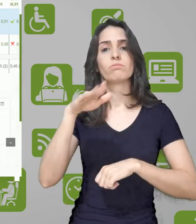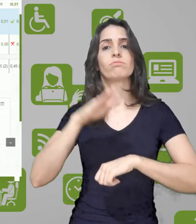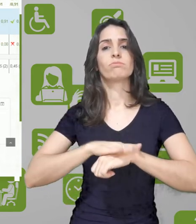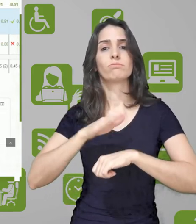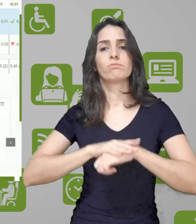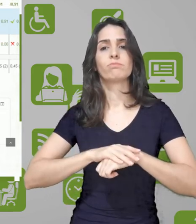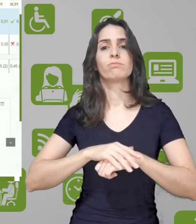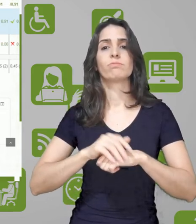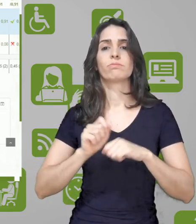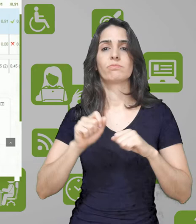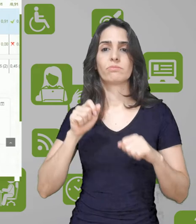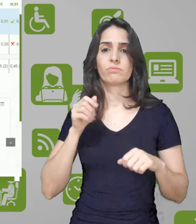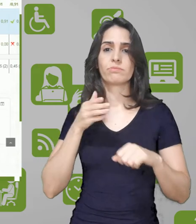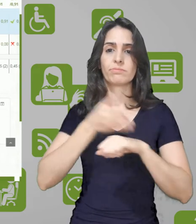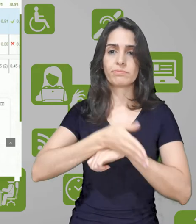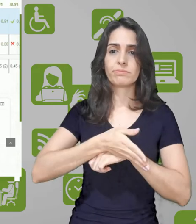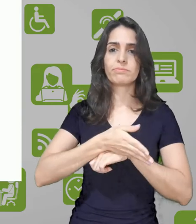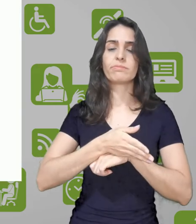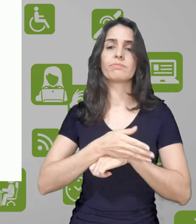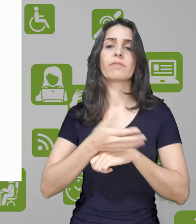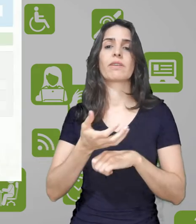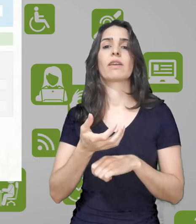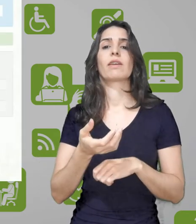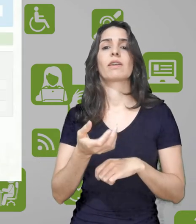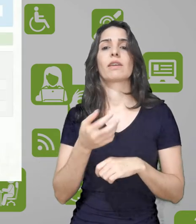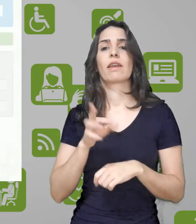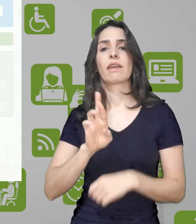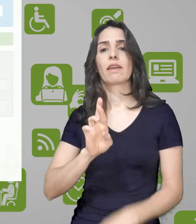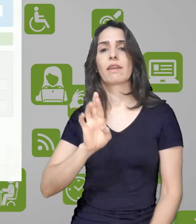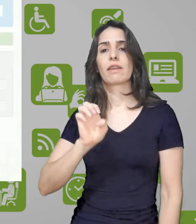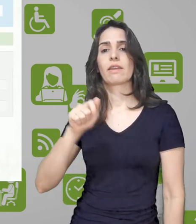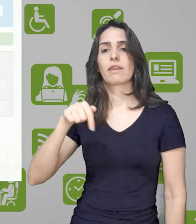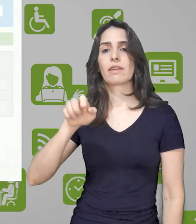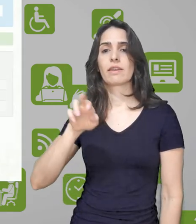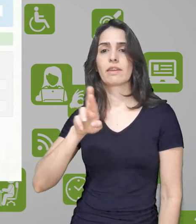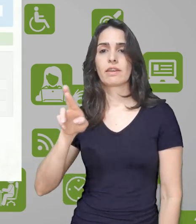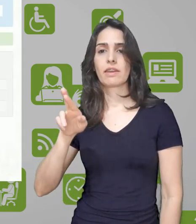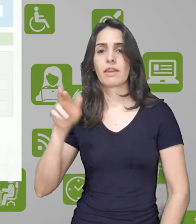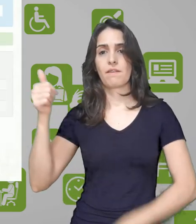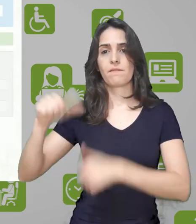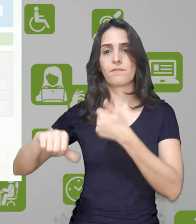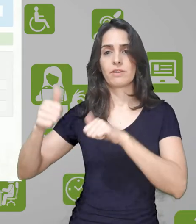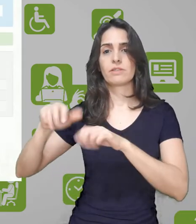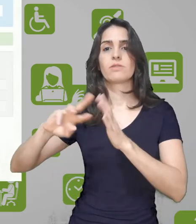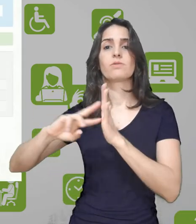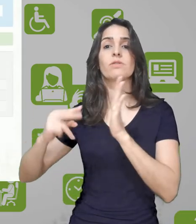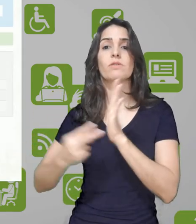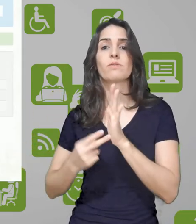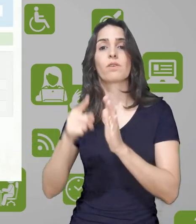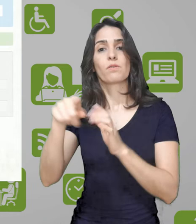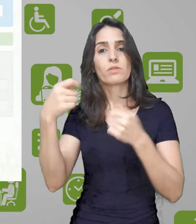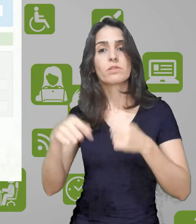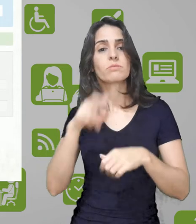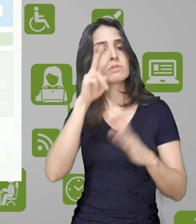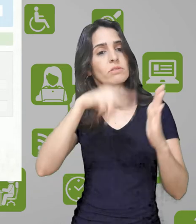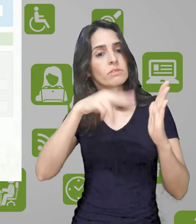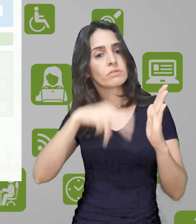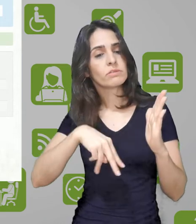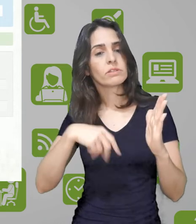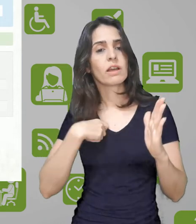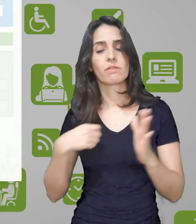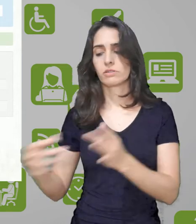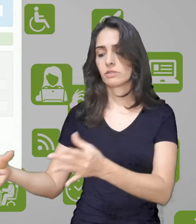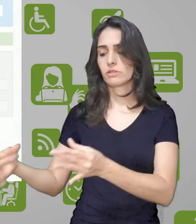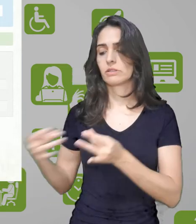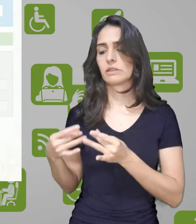a vale então é só vocês a questão requer avaliação e baseado na chave de resposta que